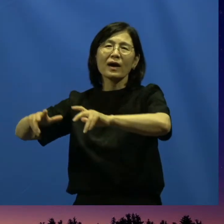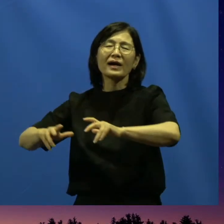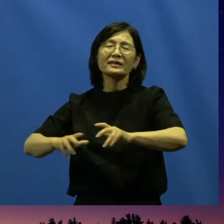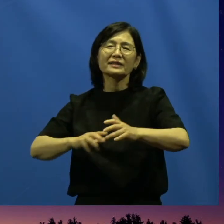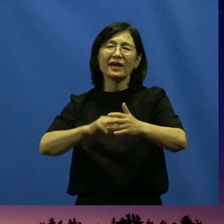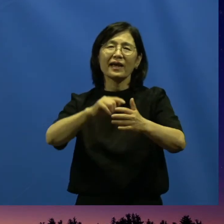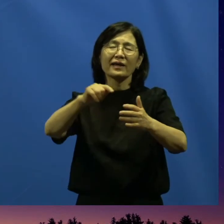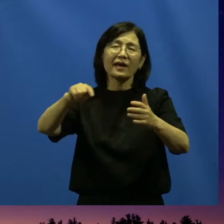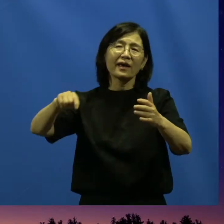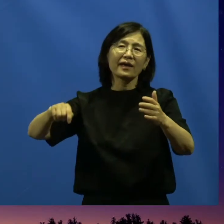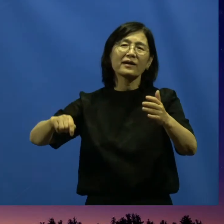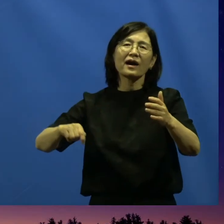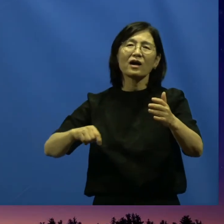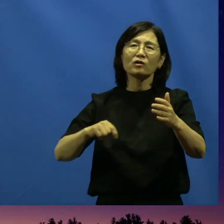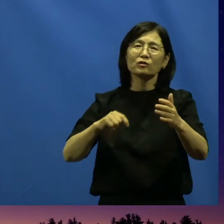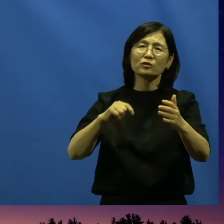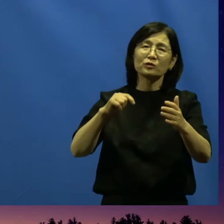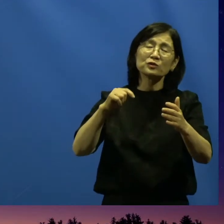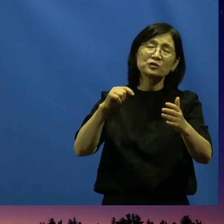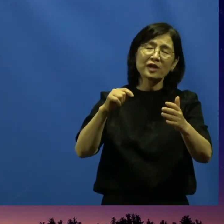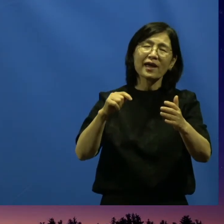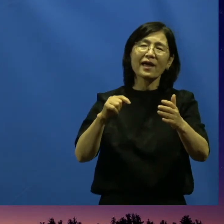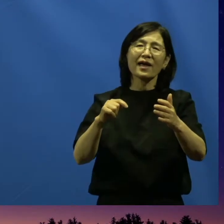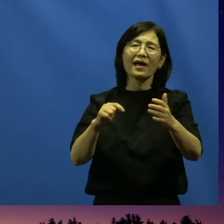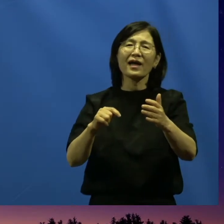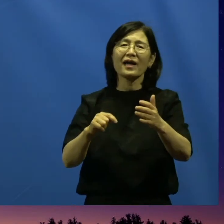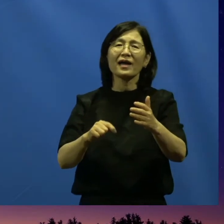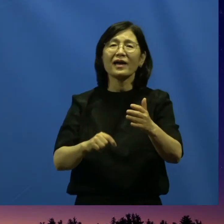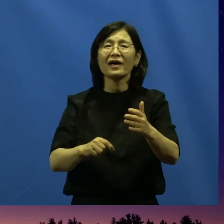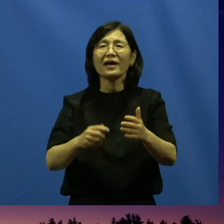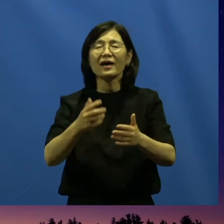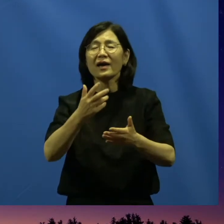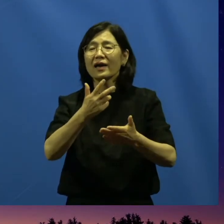열방과 세계 가운데